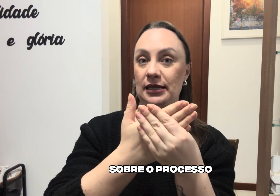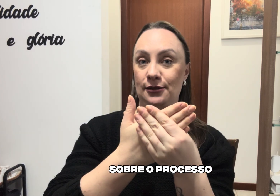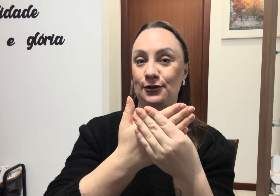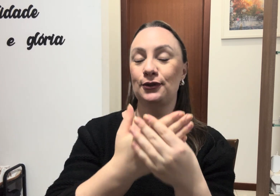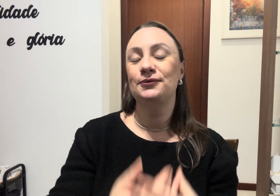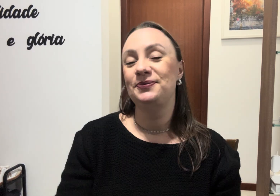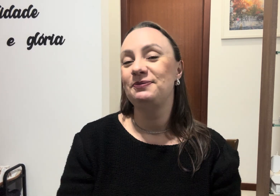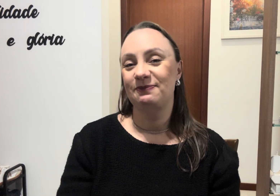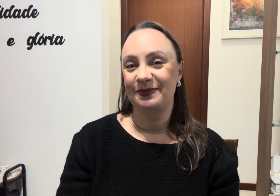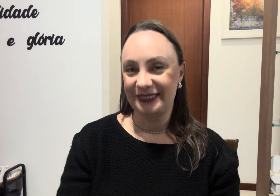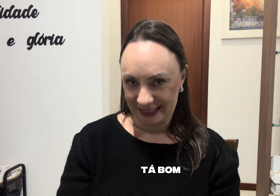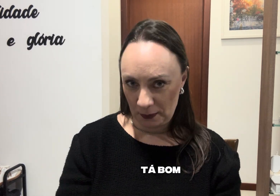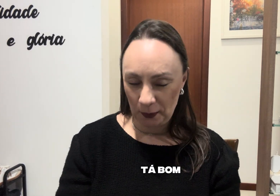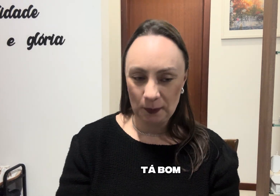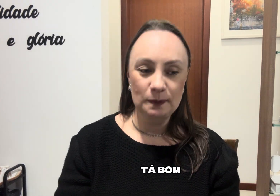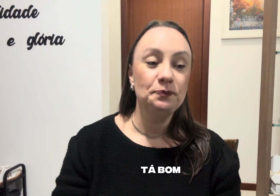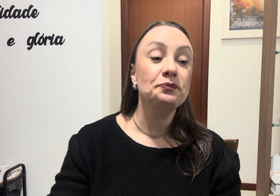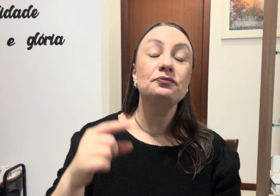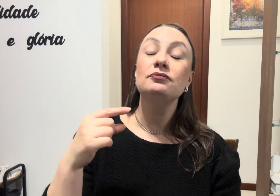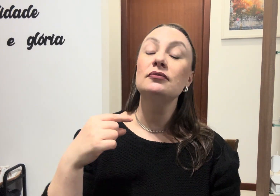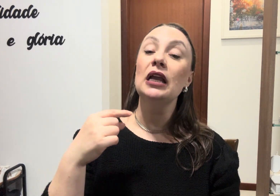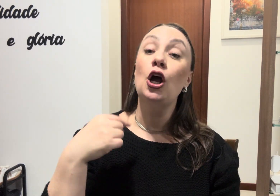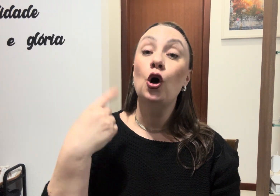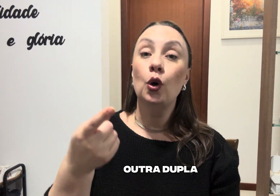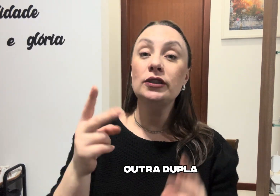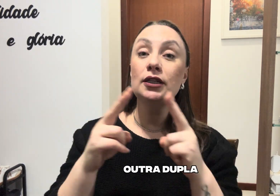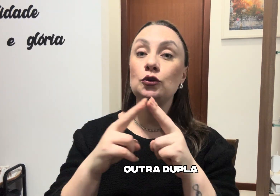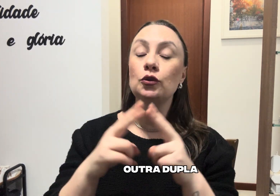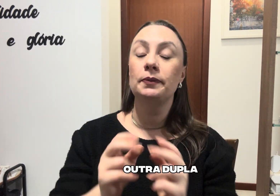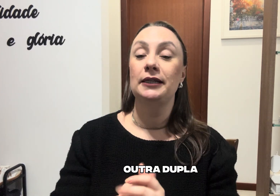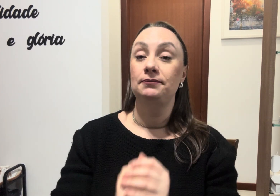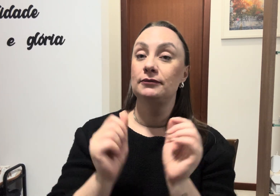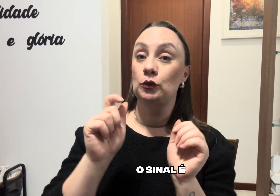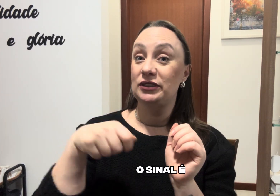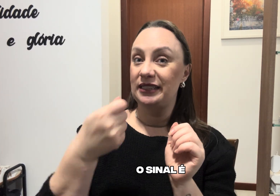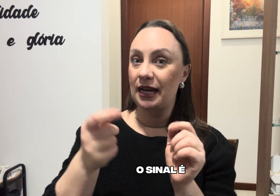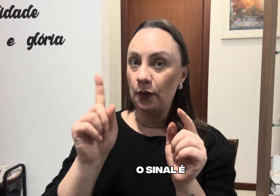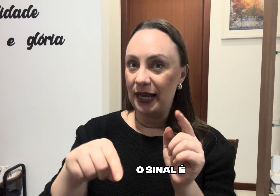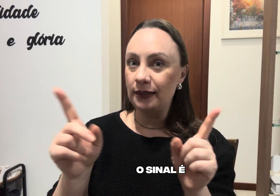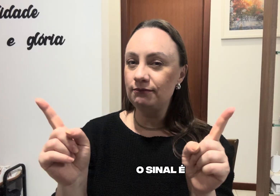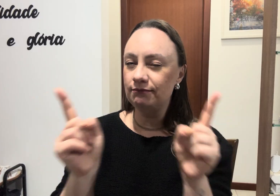processo, tá bom? Outra dupla, o sinal é